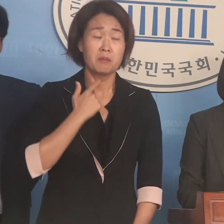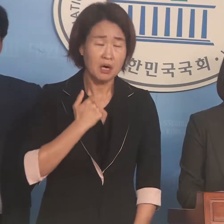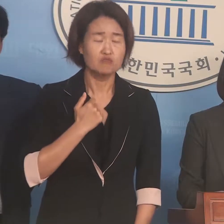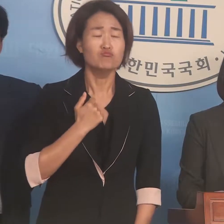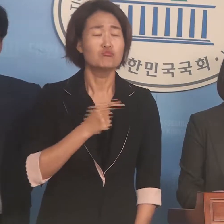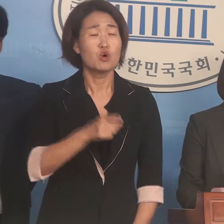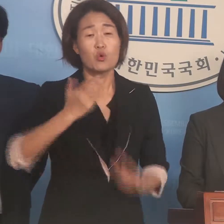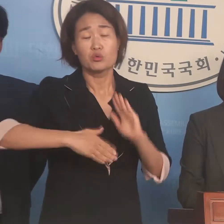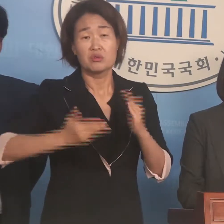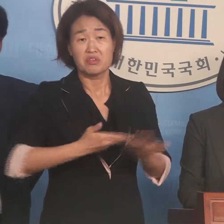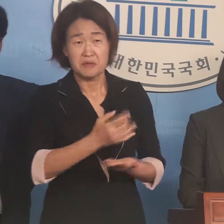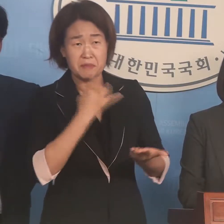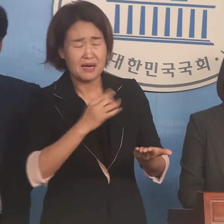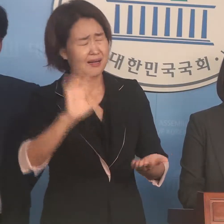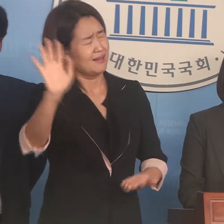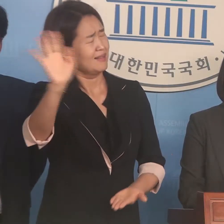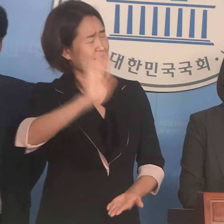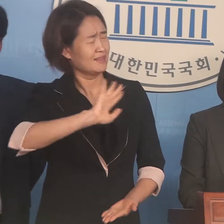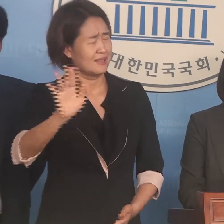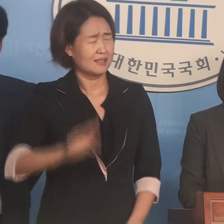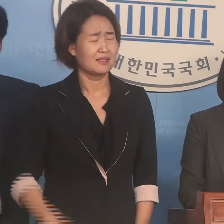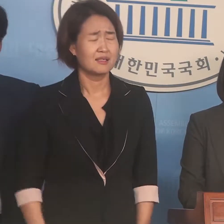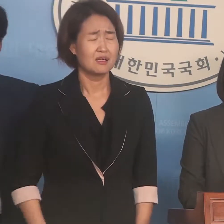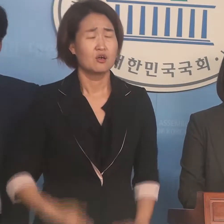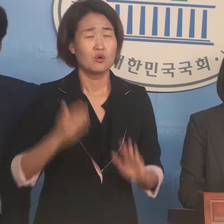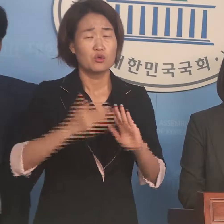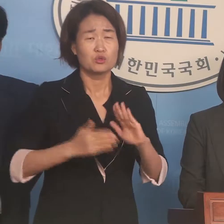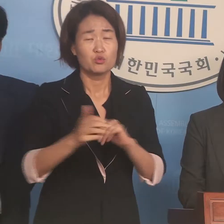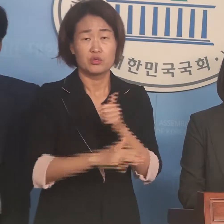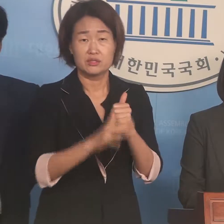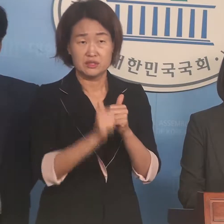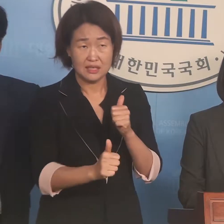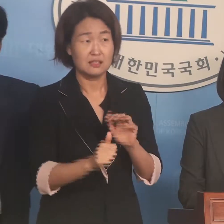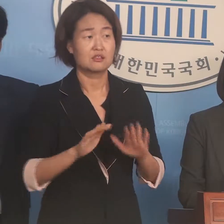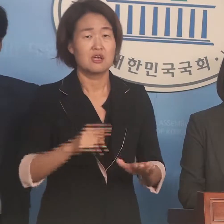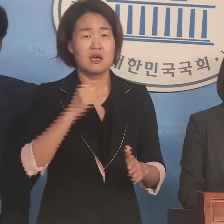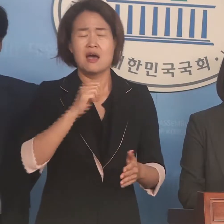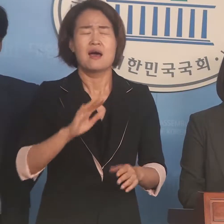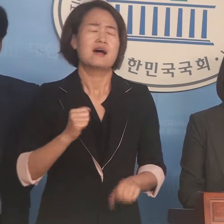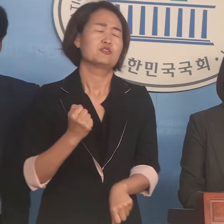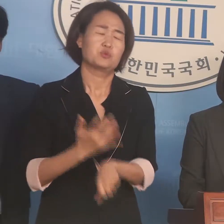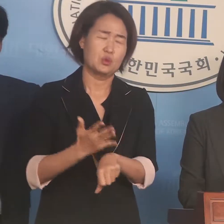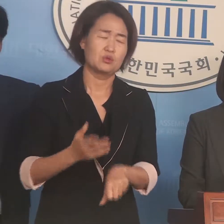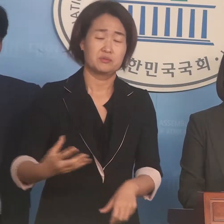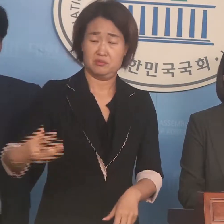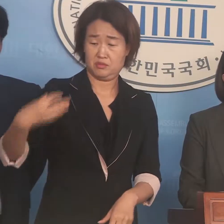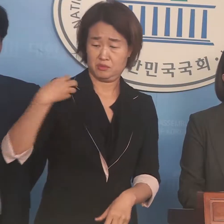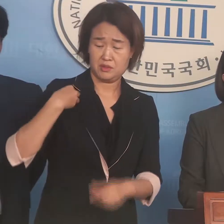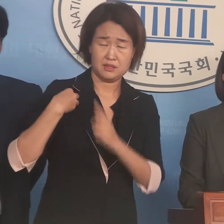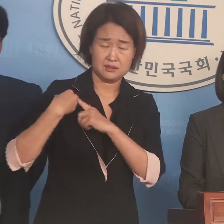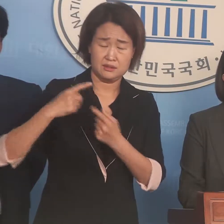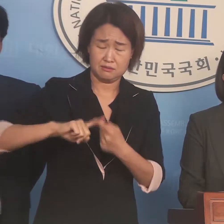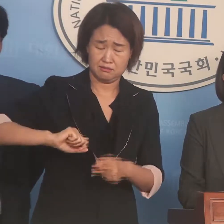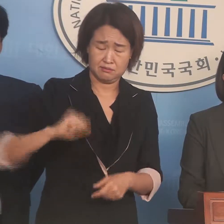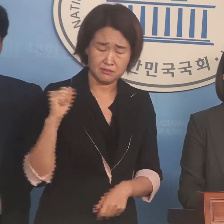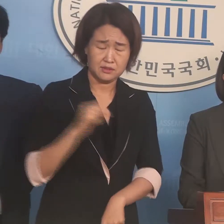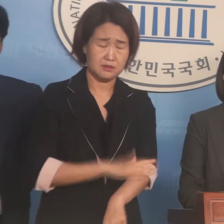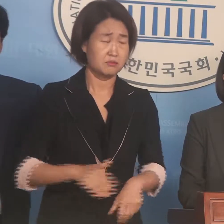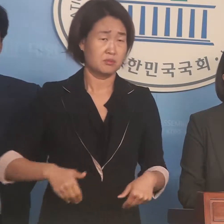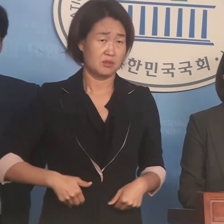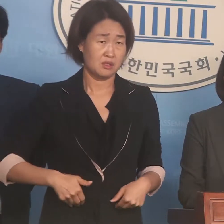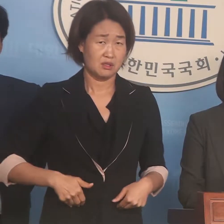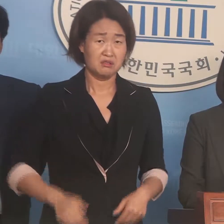공정거래위원회만의 몫이 아닙니다. 이제는 공정위원장이라는 이유로 피해갈 수 없습니다. 이제는